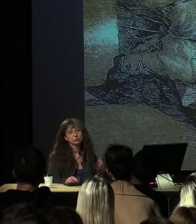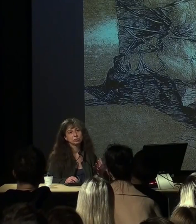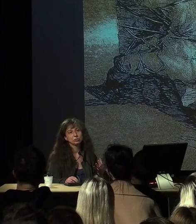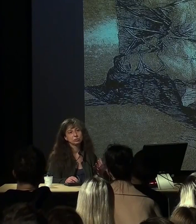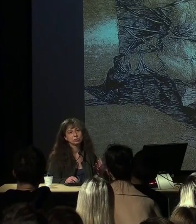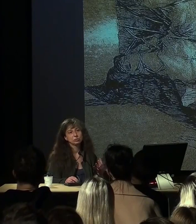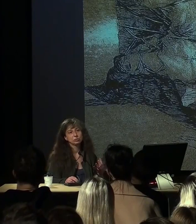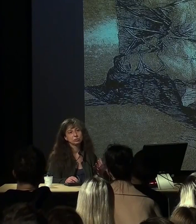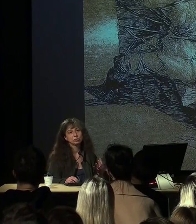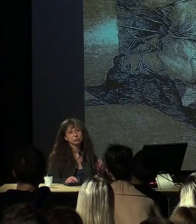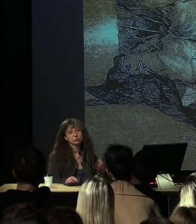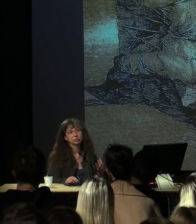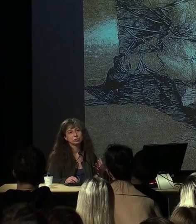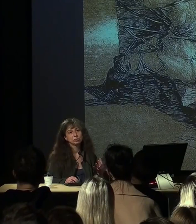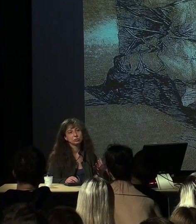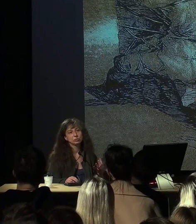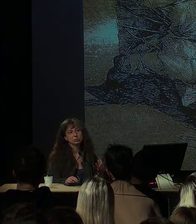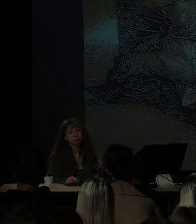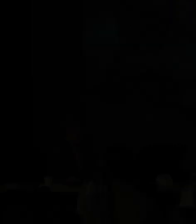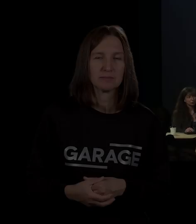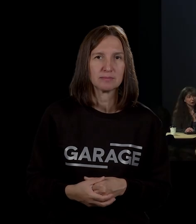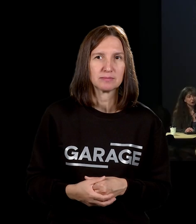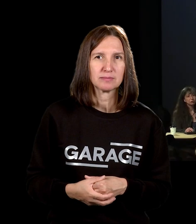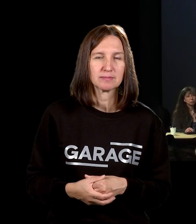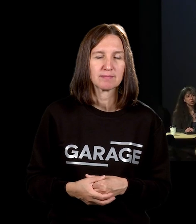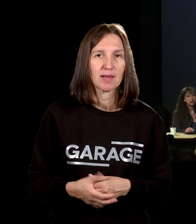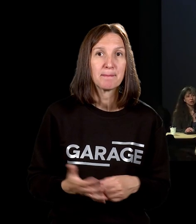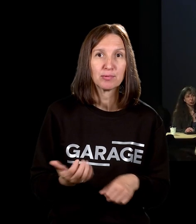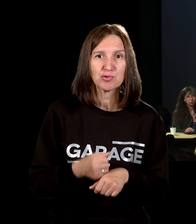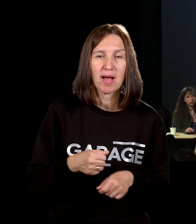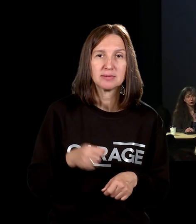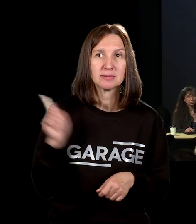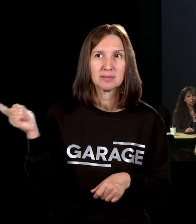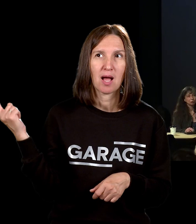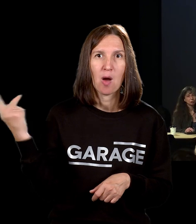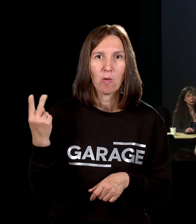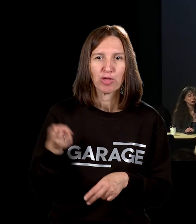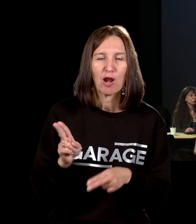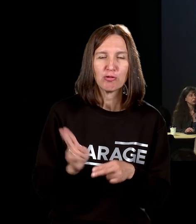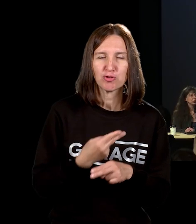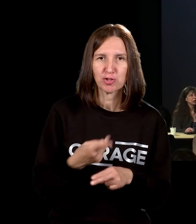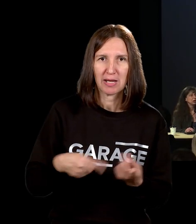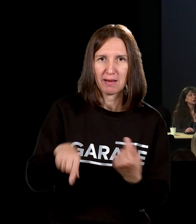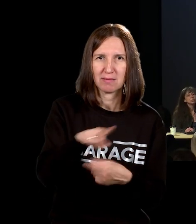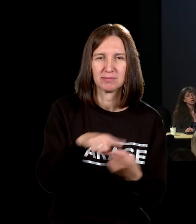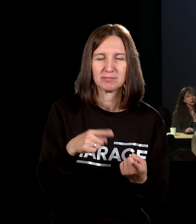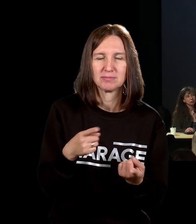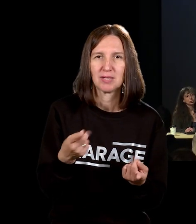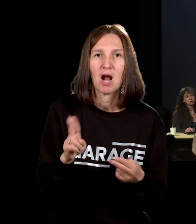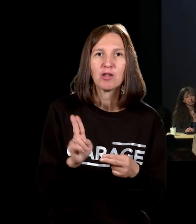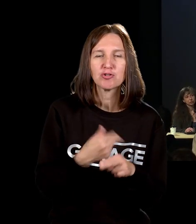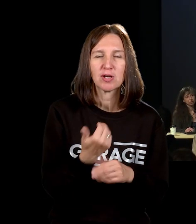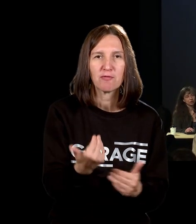черепе нарисованы большие круглые уши. То есть лишив их последнего, что в данном случае может у них быть, лишив